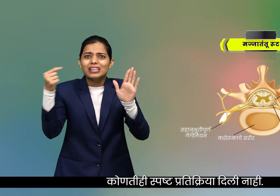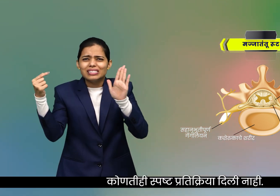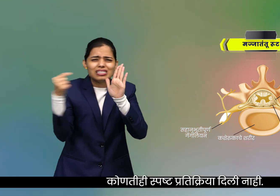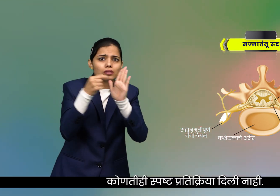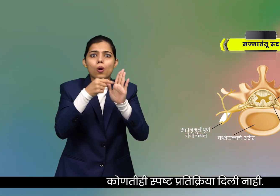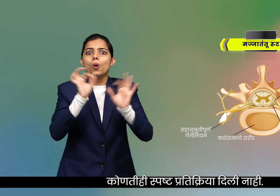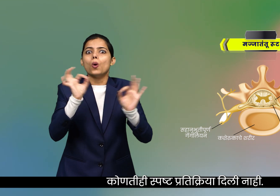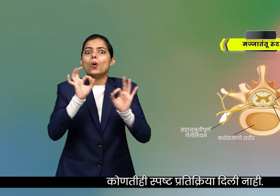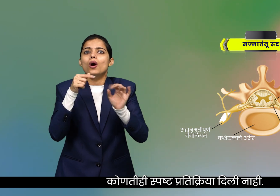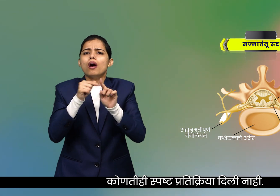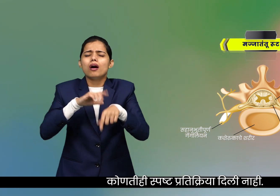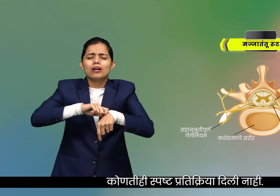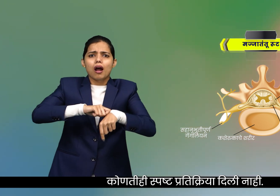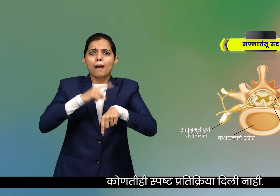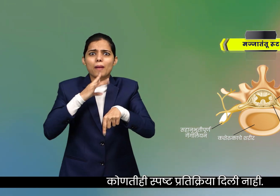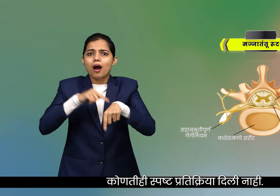कोणतीही स्पष्ट प्रतिक्रिया दिली नाही,